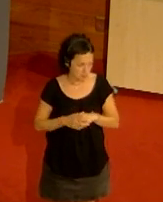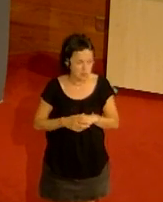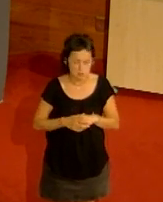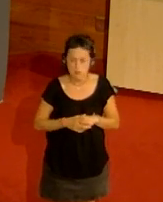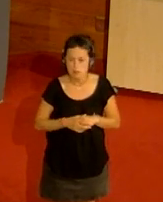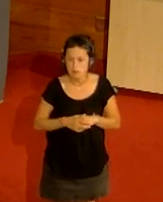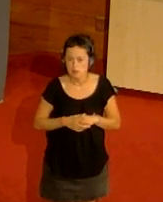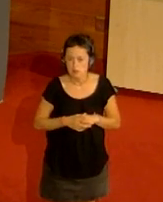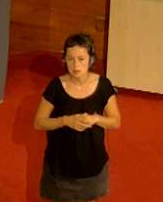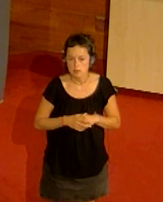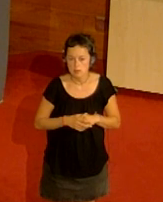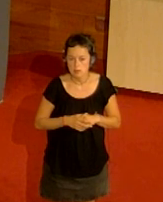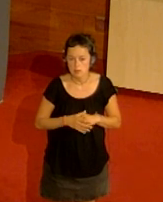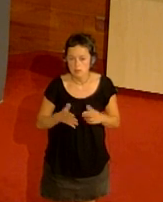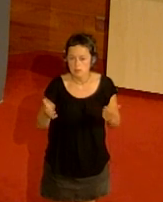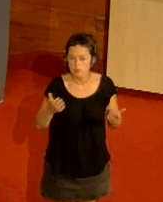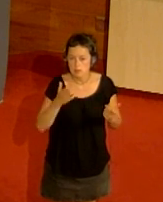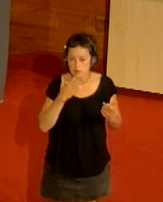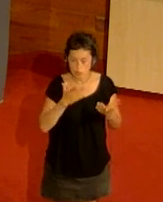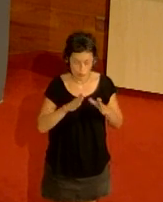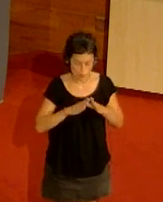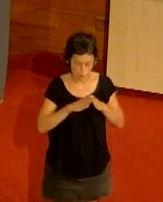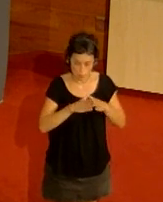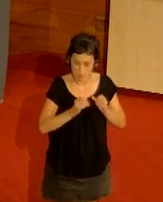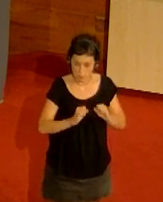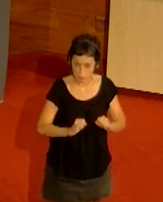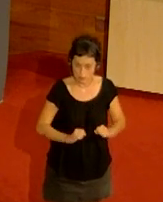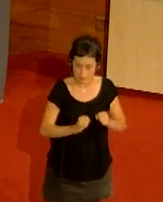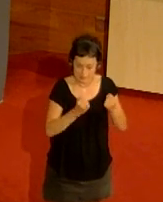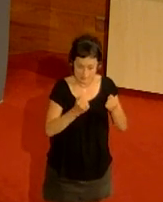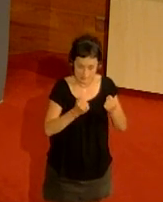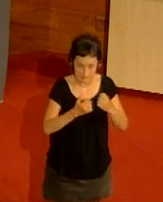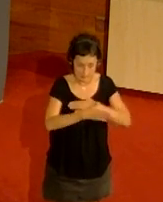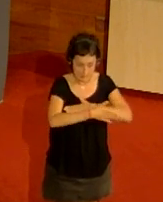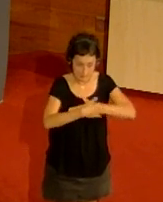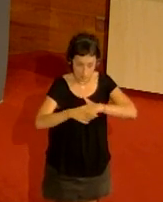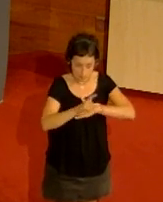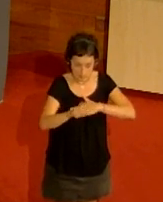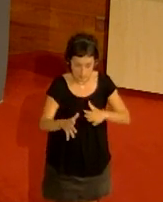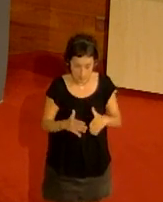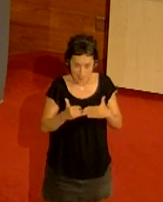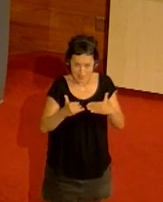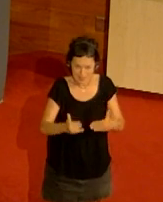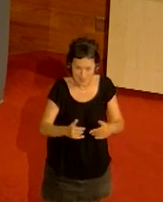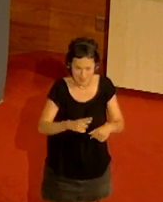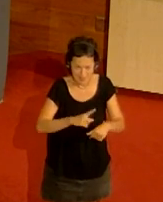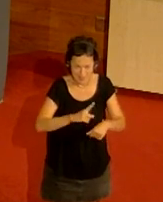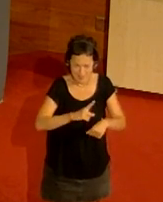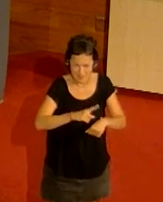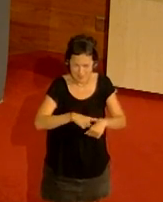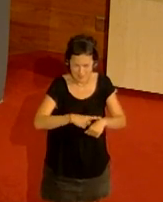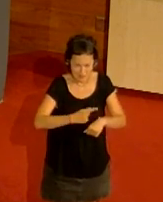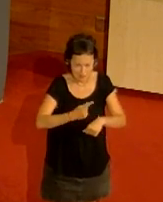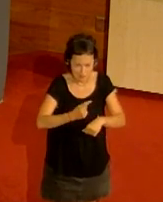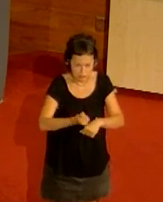rescate de Médicos Sin Fronteras a las costas de Italia y estar ahí días en cuarentena, no